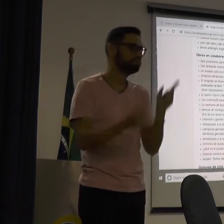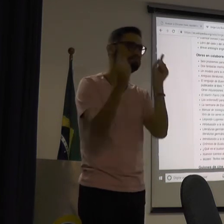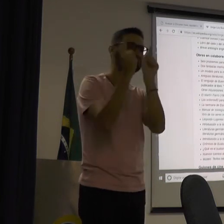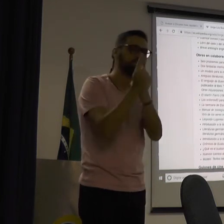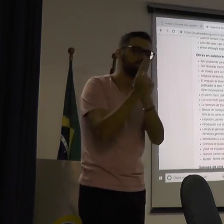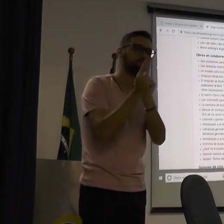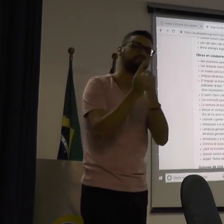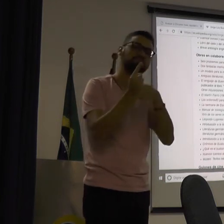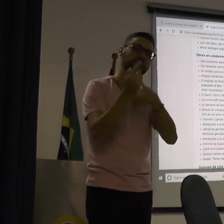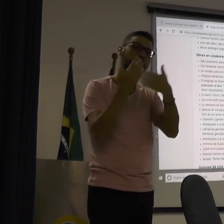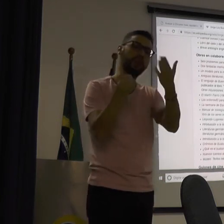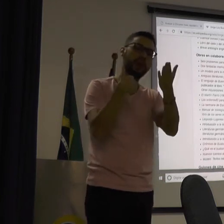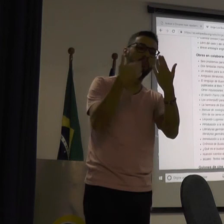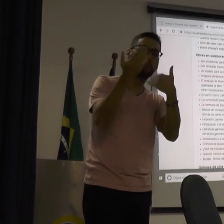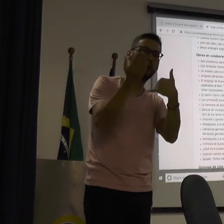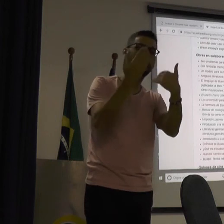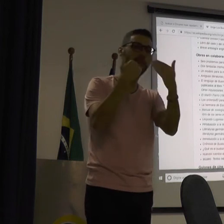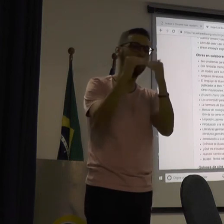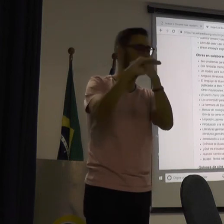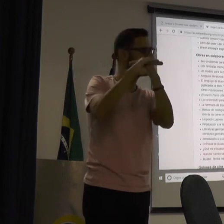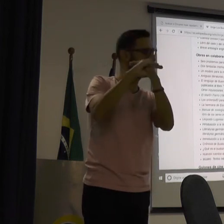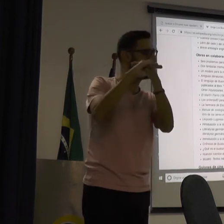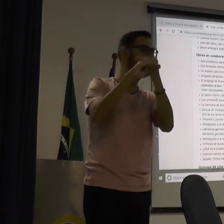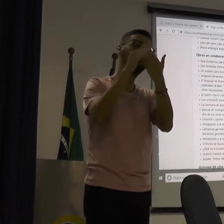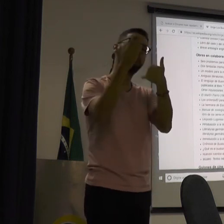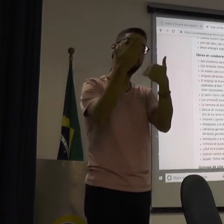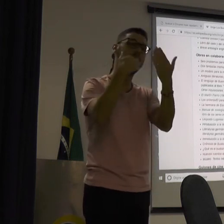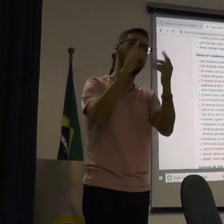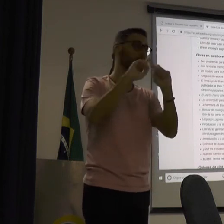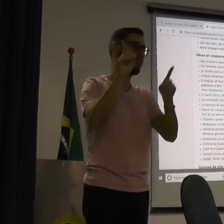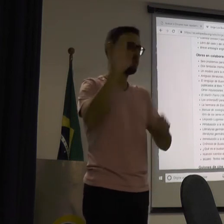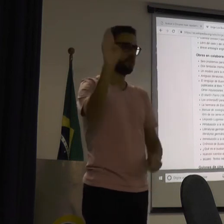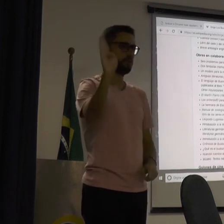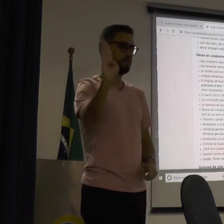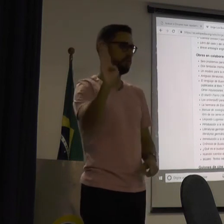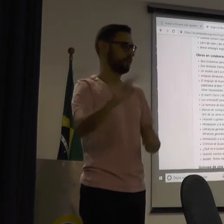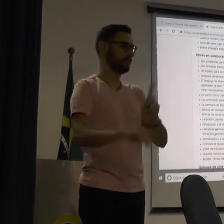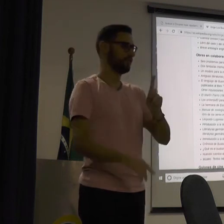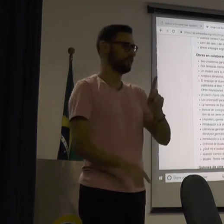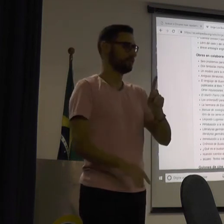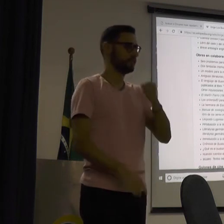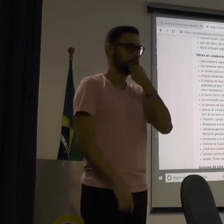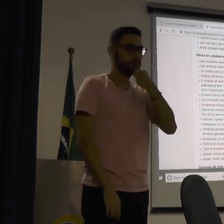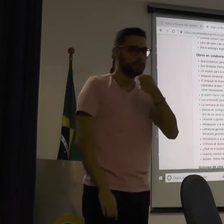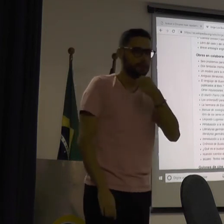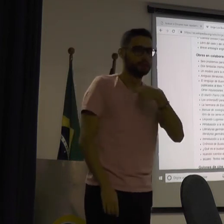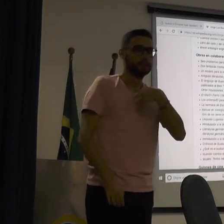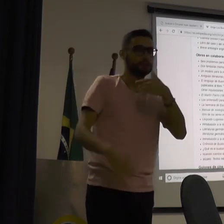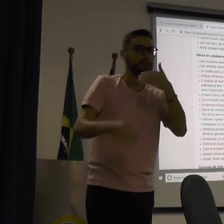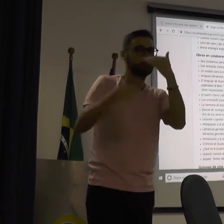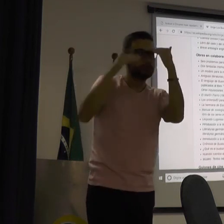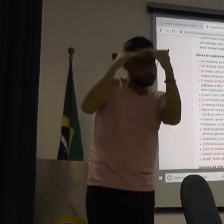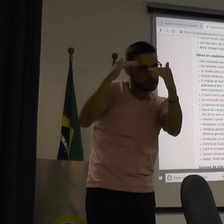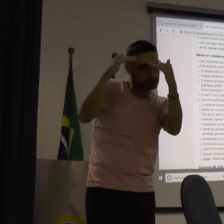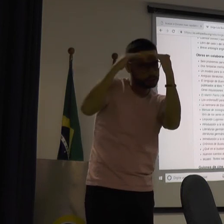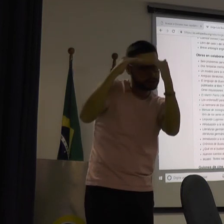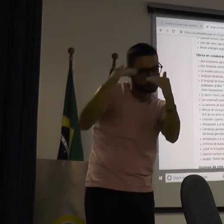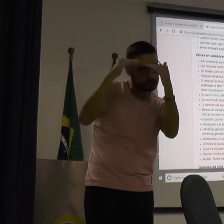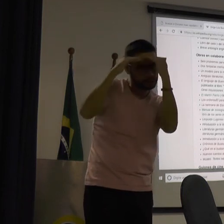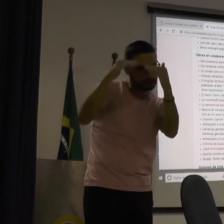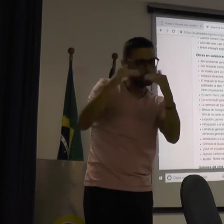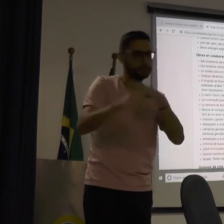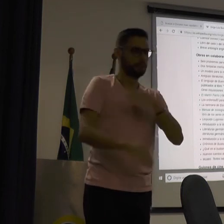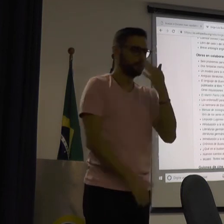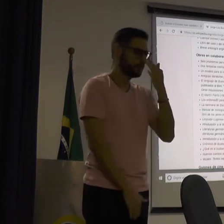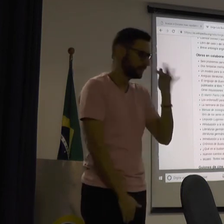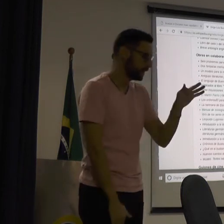né? Eu tenho a impressão, pelo menos. Com o Borges é reverente. Os franceses,